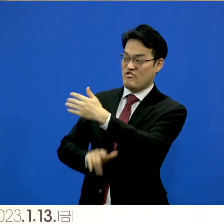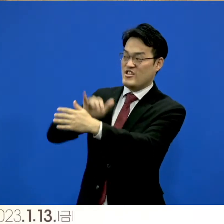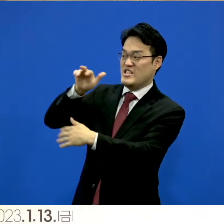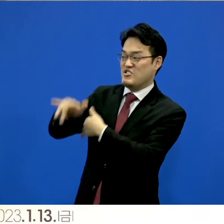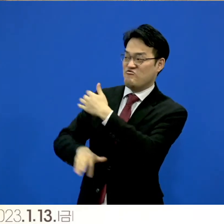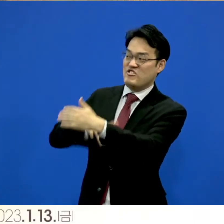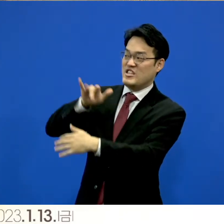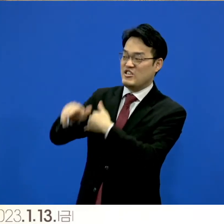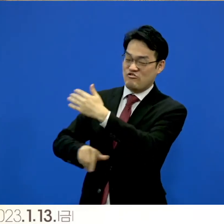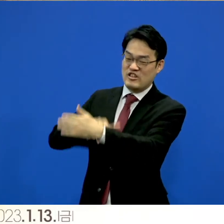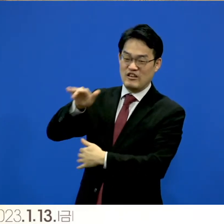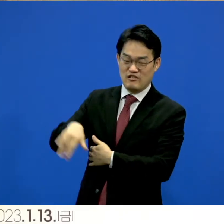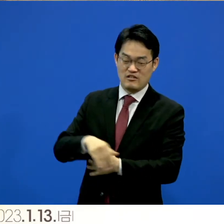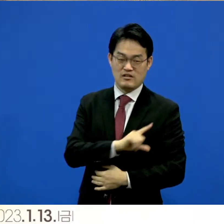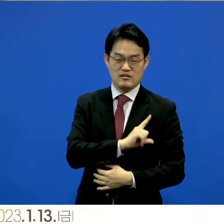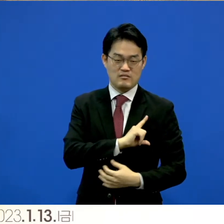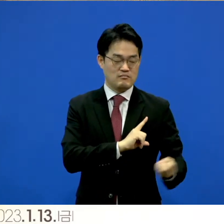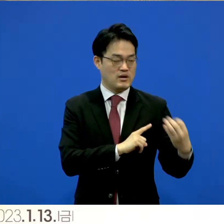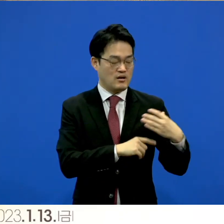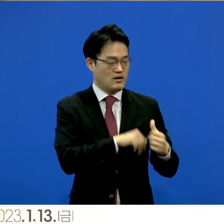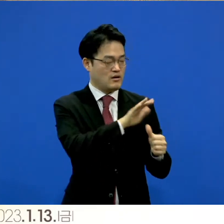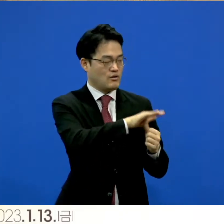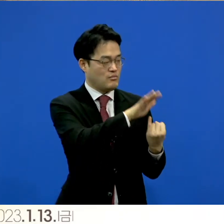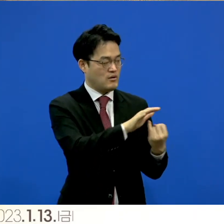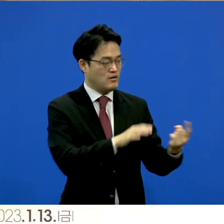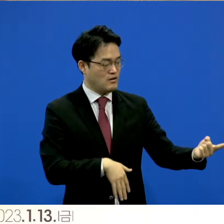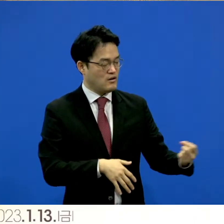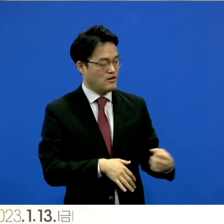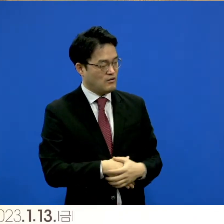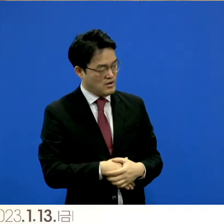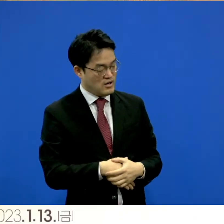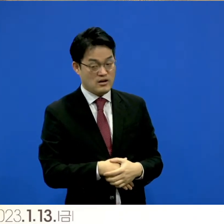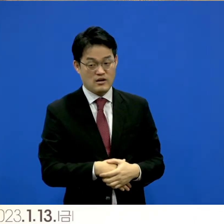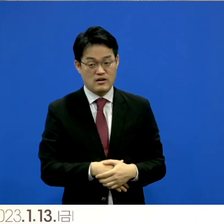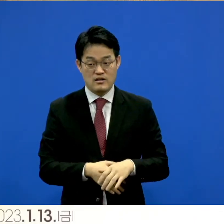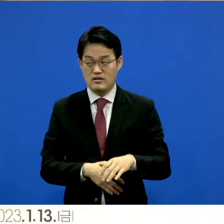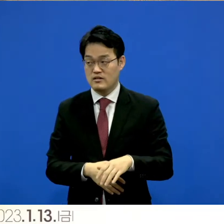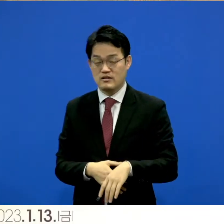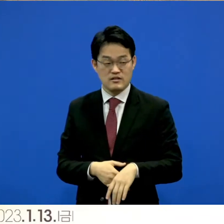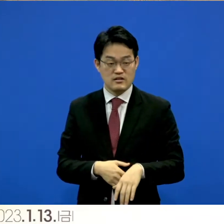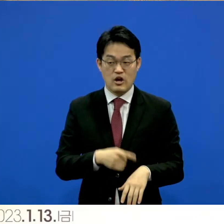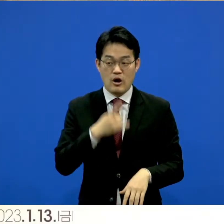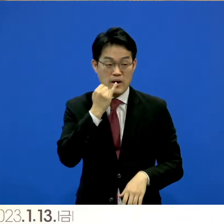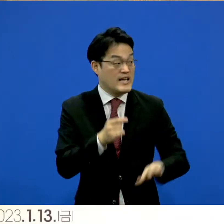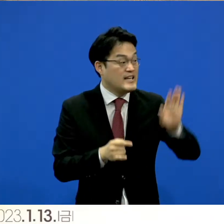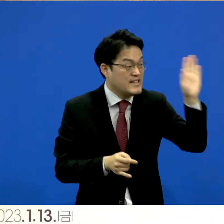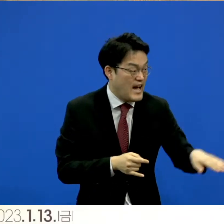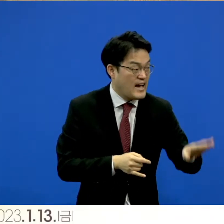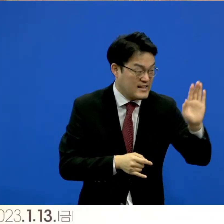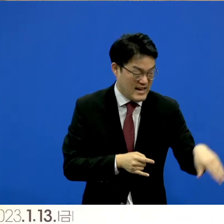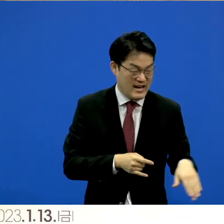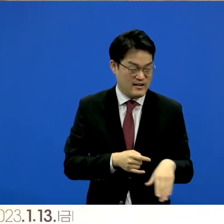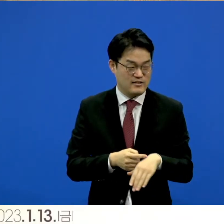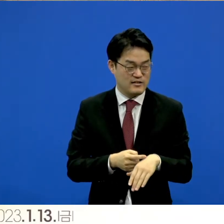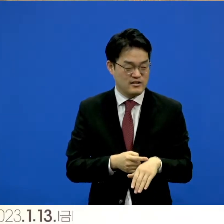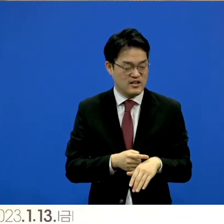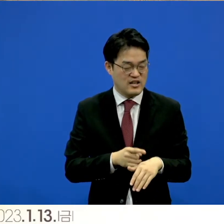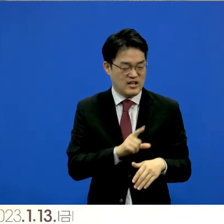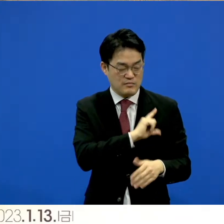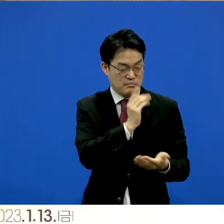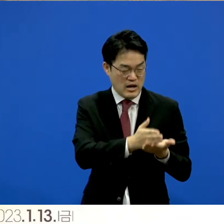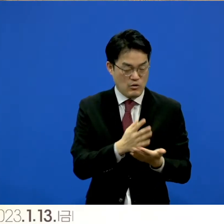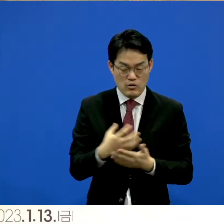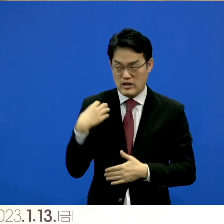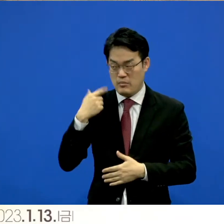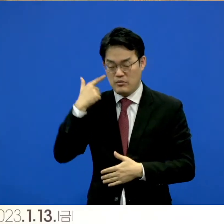이러더라고요. 이야, 어머니가 그래 담임 목사님 했겠죠. 근데 나는